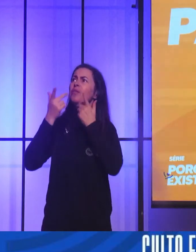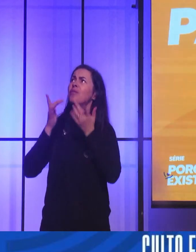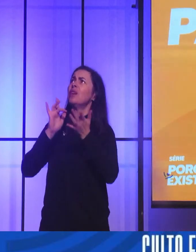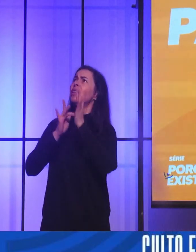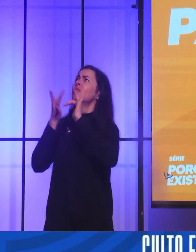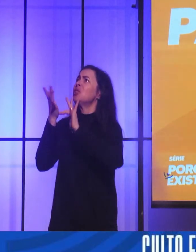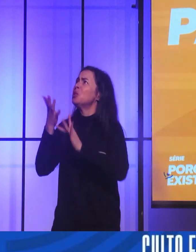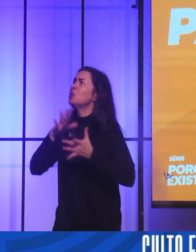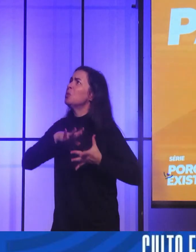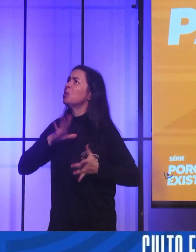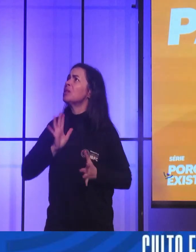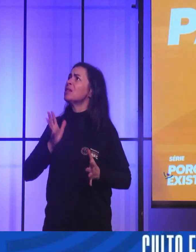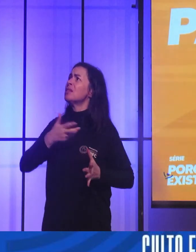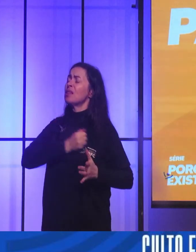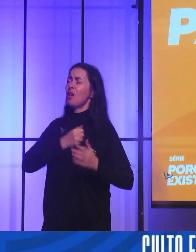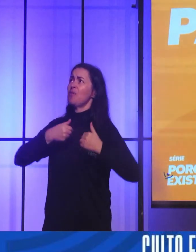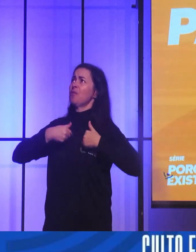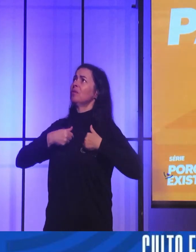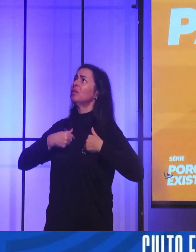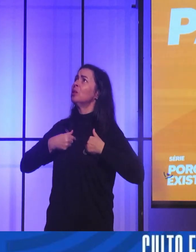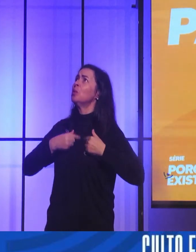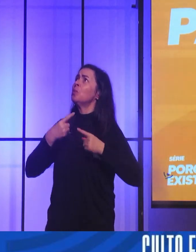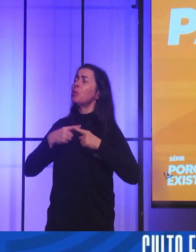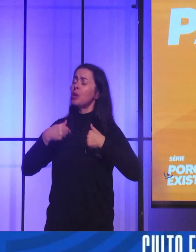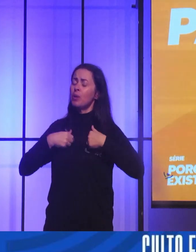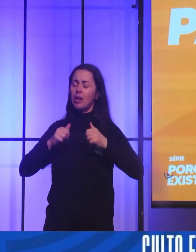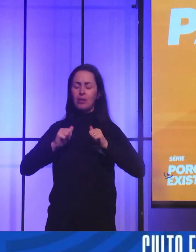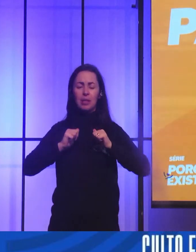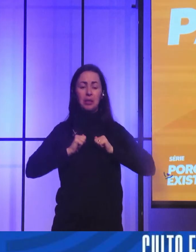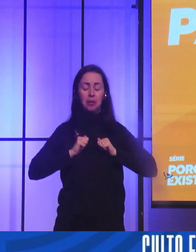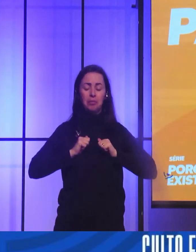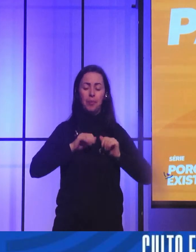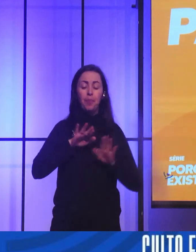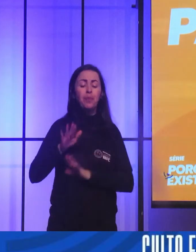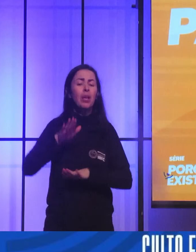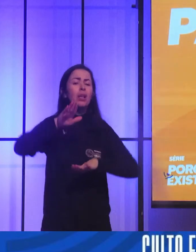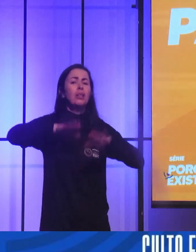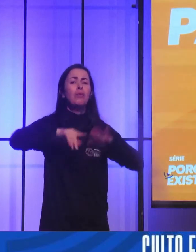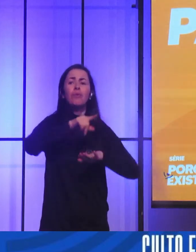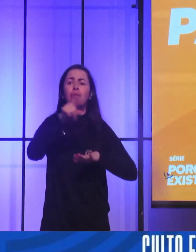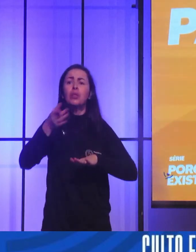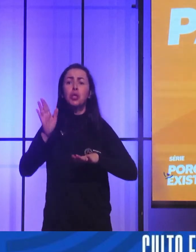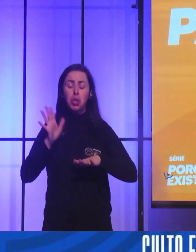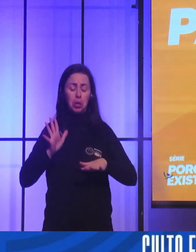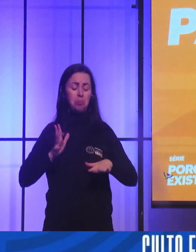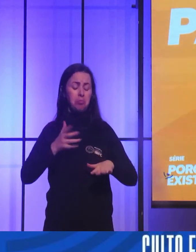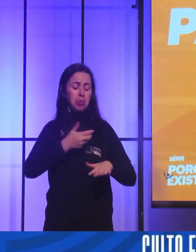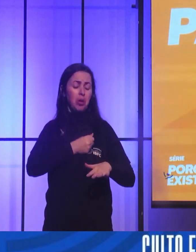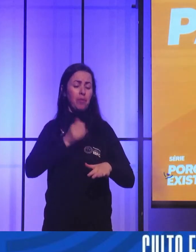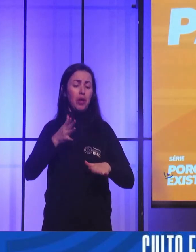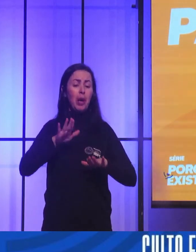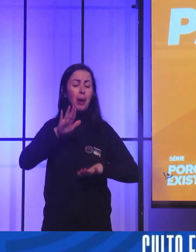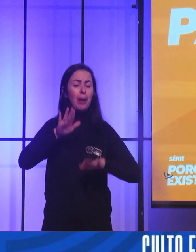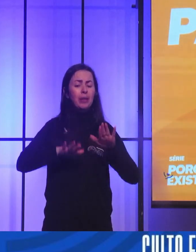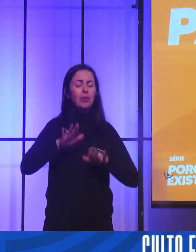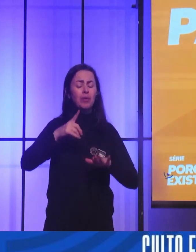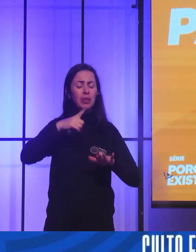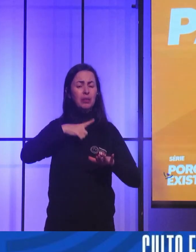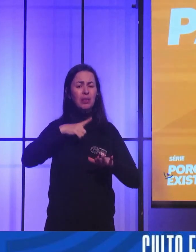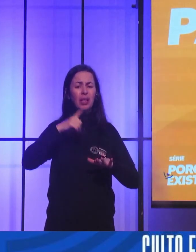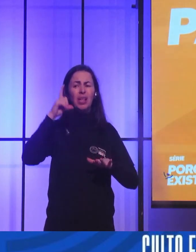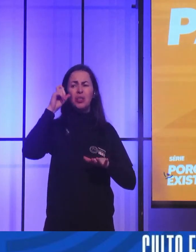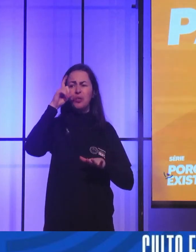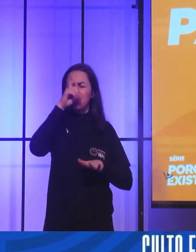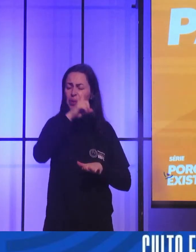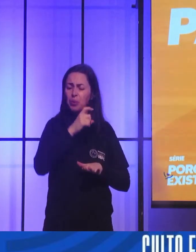essa tranquilidade. Mas talvez você já seja salvo, mas você tem tido dificuldades em compartilhar. Você